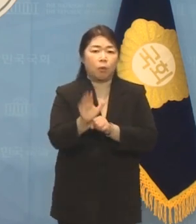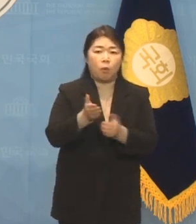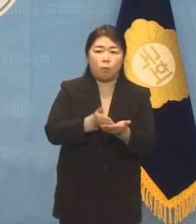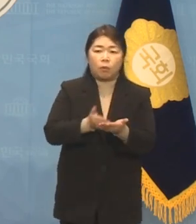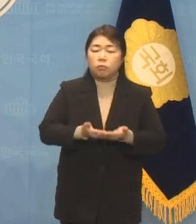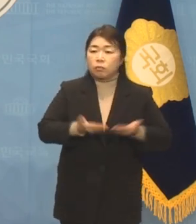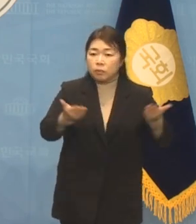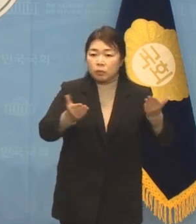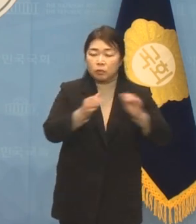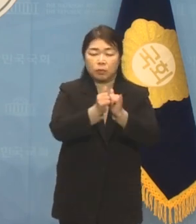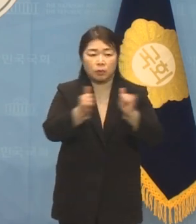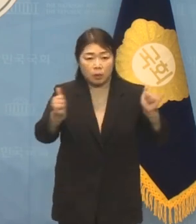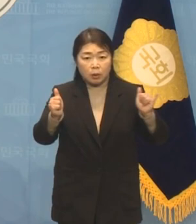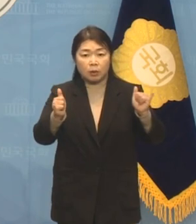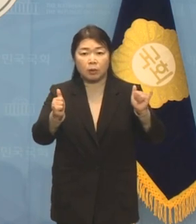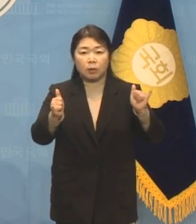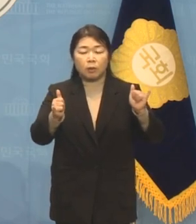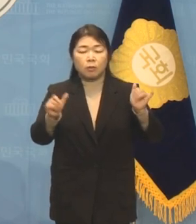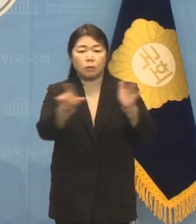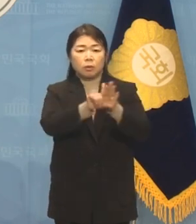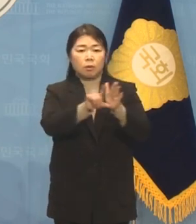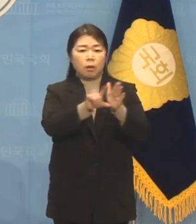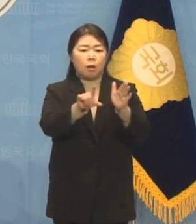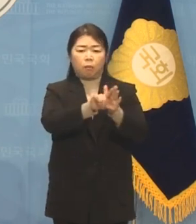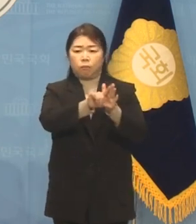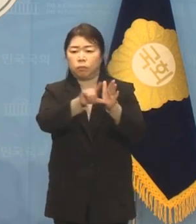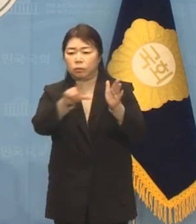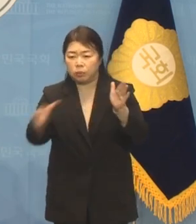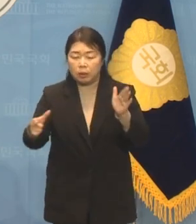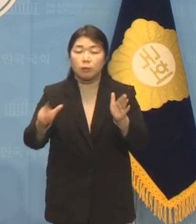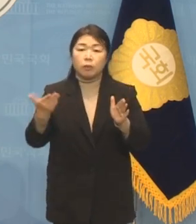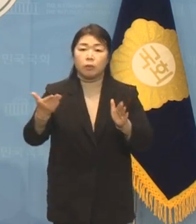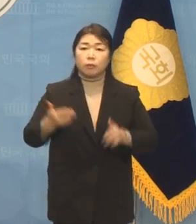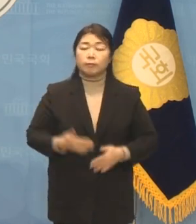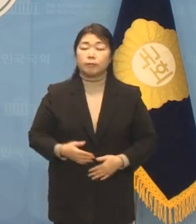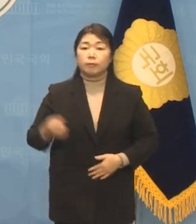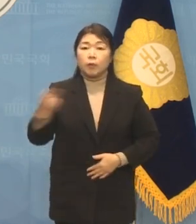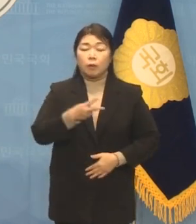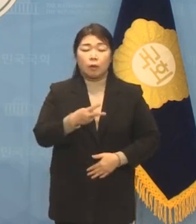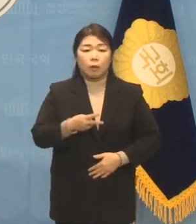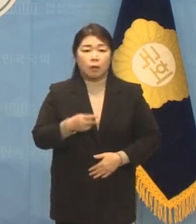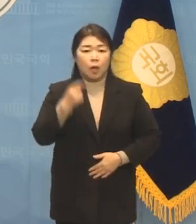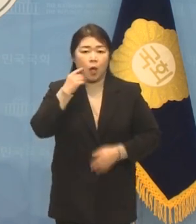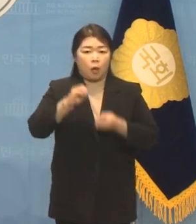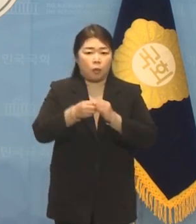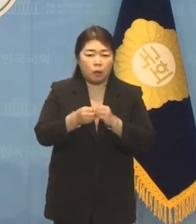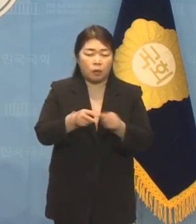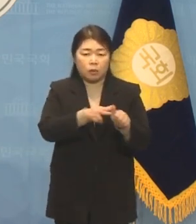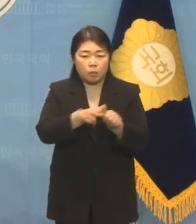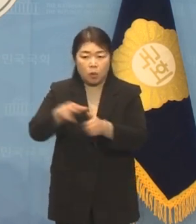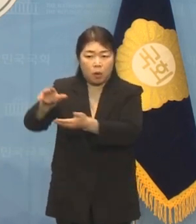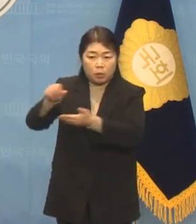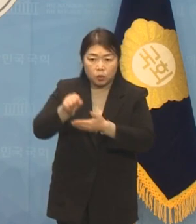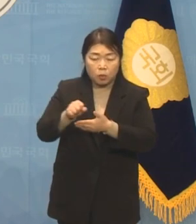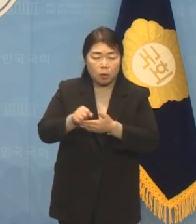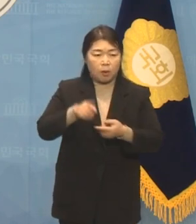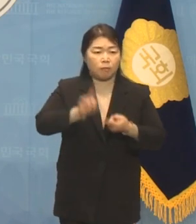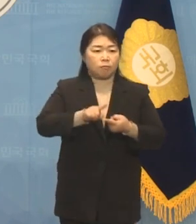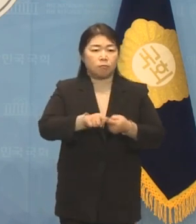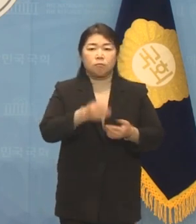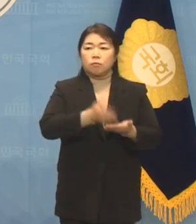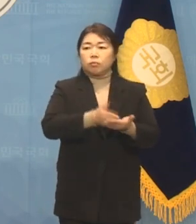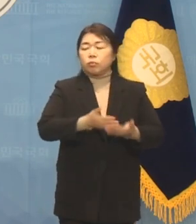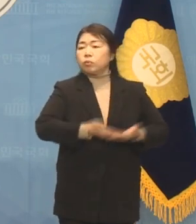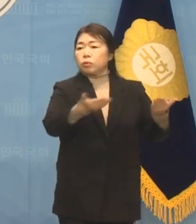통해 국민들의 신뢰를 잃어가고 있습니다. 그뿐만 아니라 날조된 정보를 통해 대내외적으로 대한민국